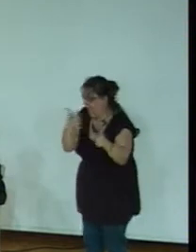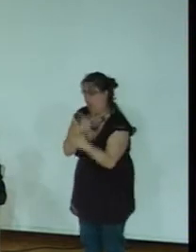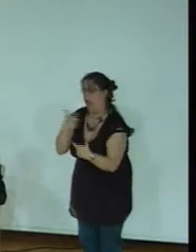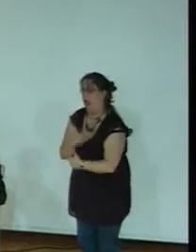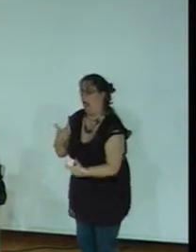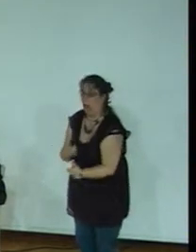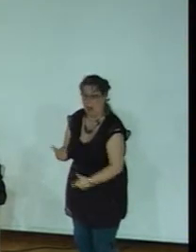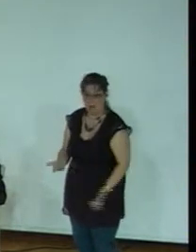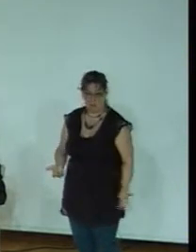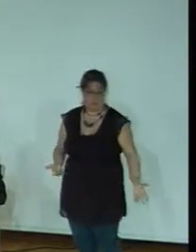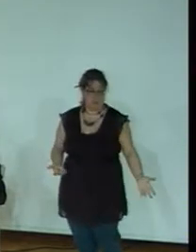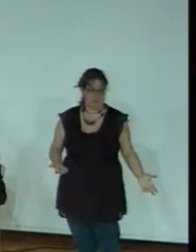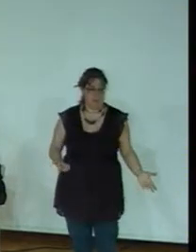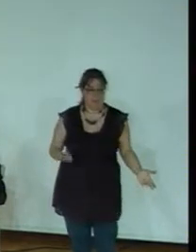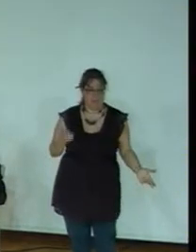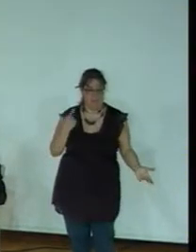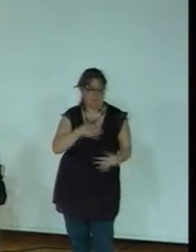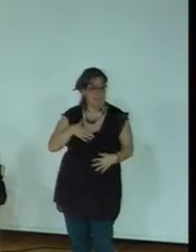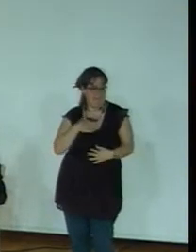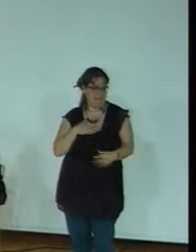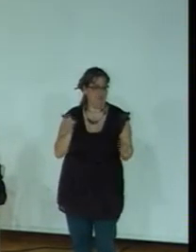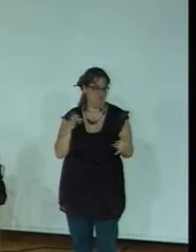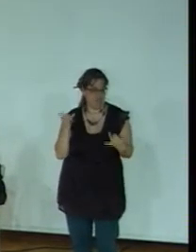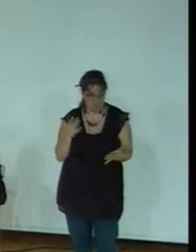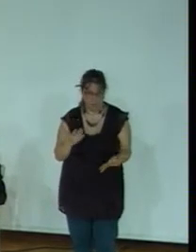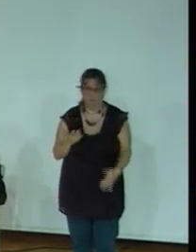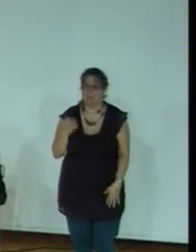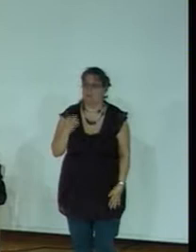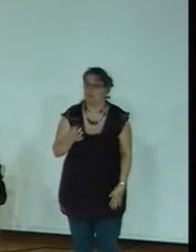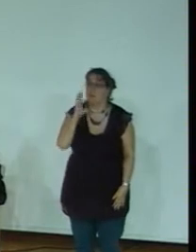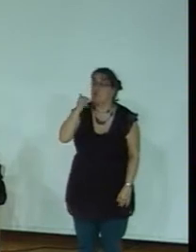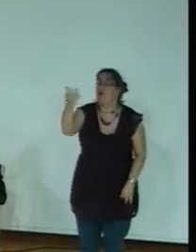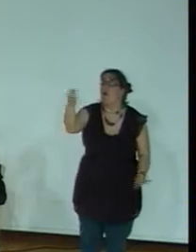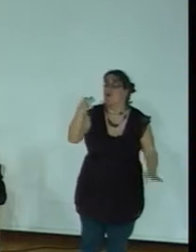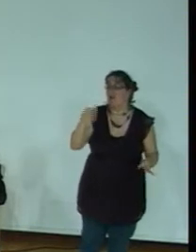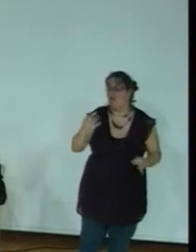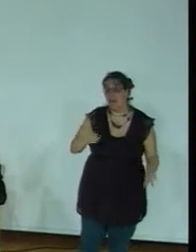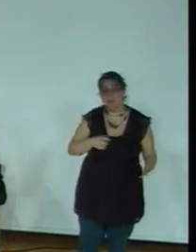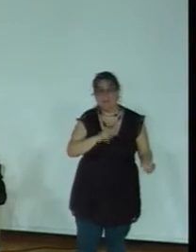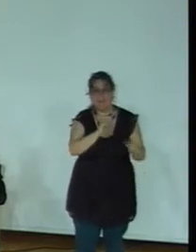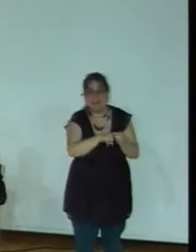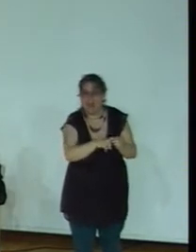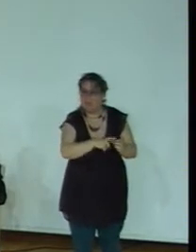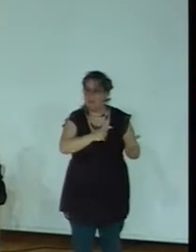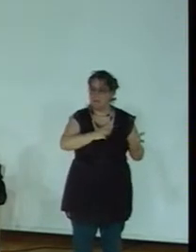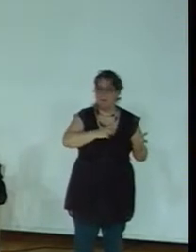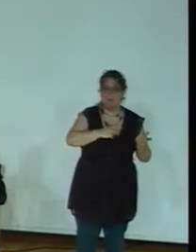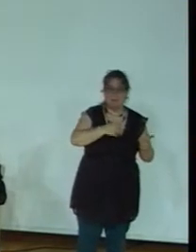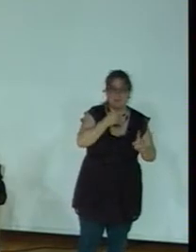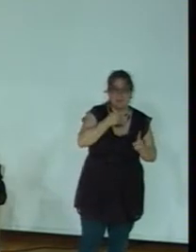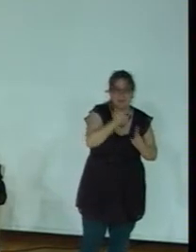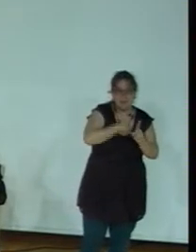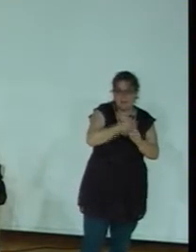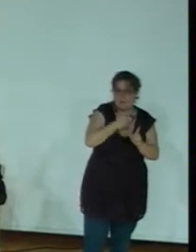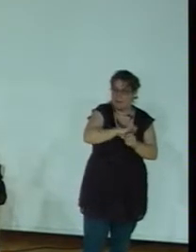à aux mesures de répression du syndicalisme ou de l'opposition dont on a parlé, ça peut paraître bien innocent, mais ça donne une